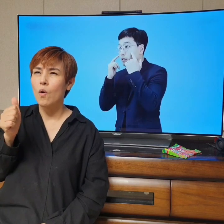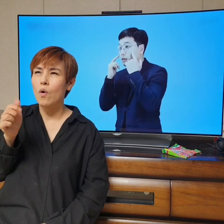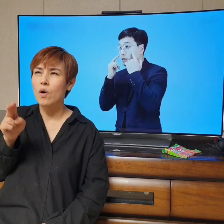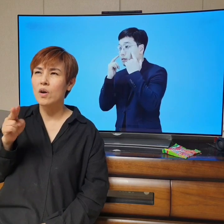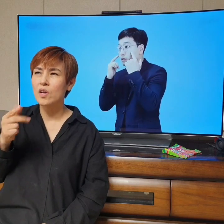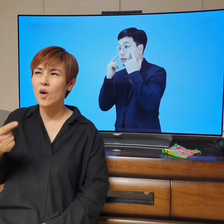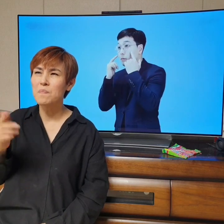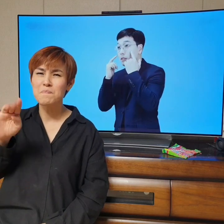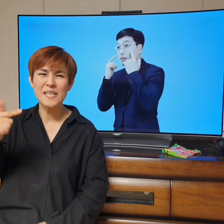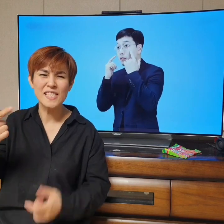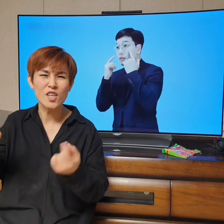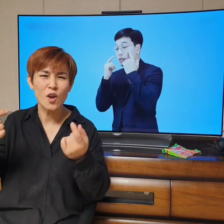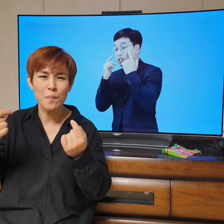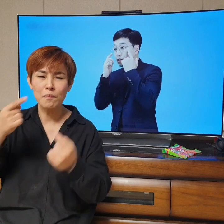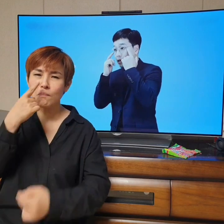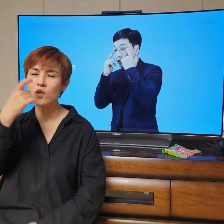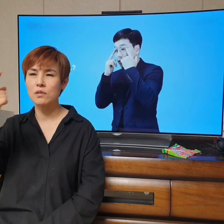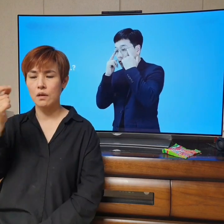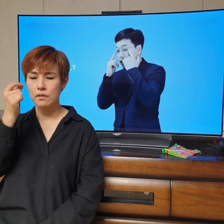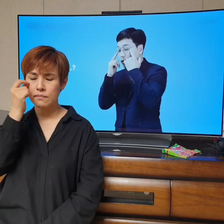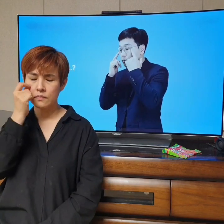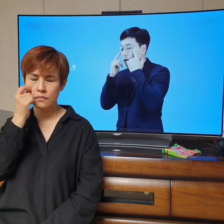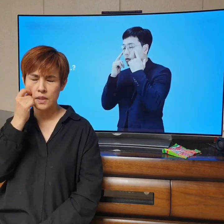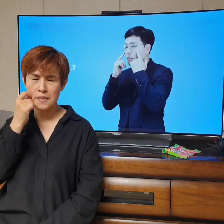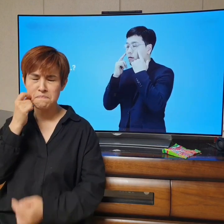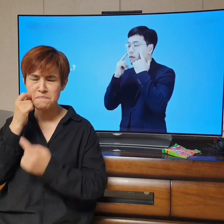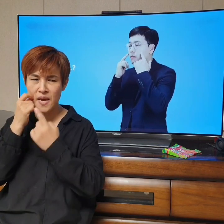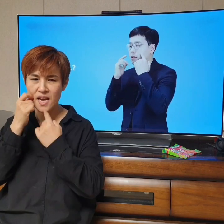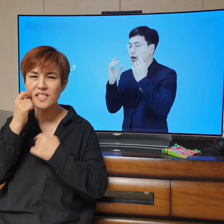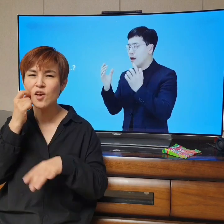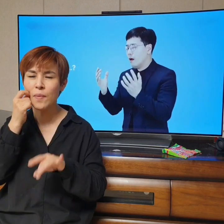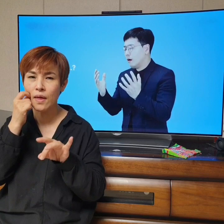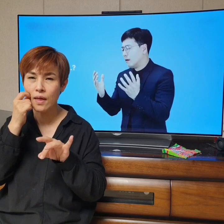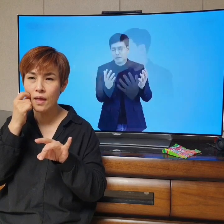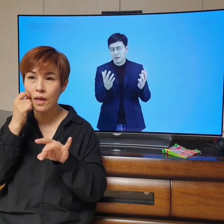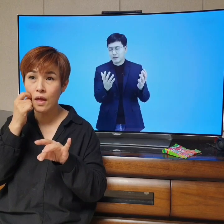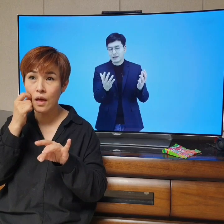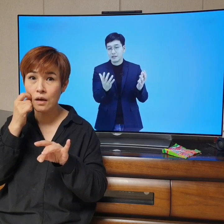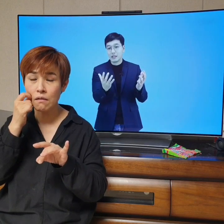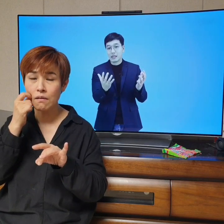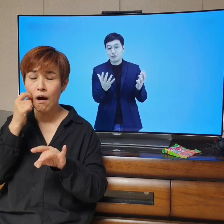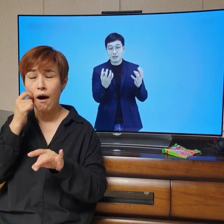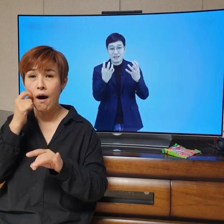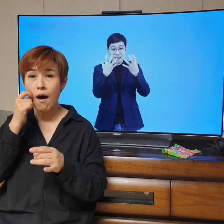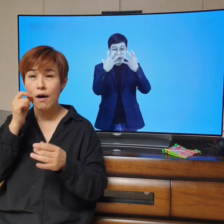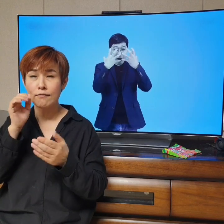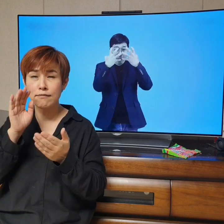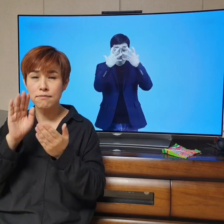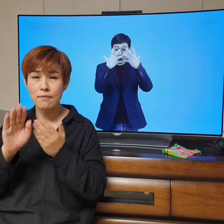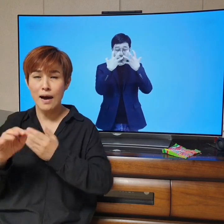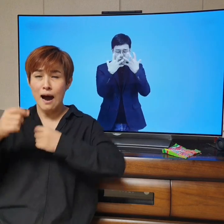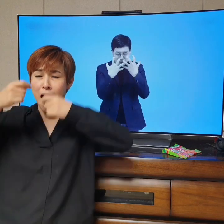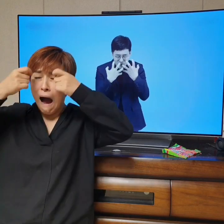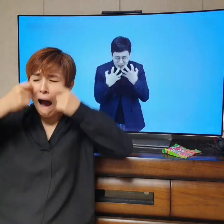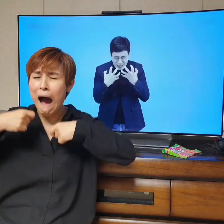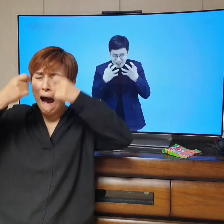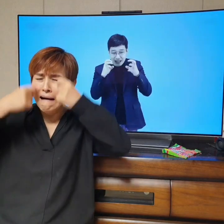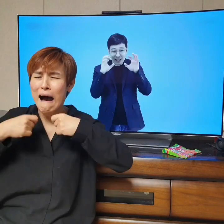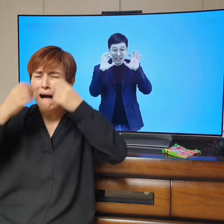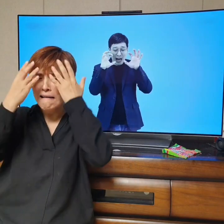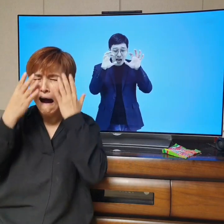막 현빈 같이 이렇게 흘러내려 예쁘게 흘러내려 이렇게 됐는데 이게 나중에는